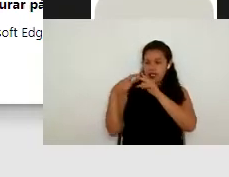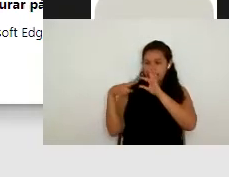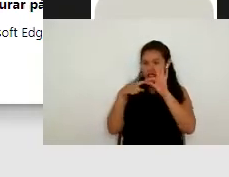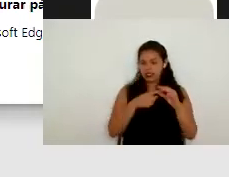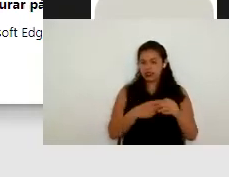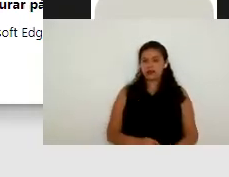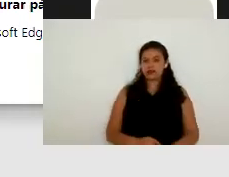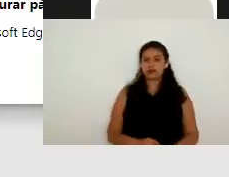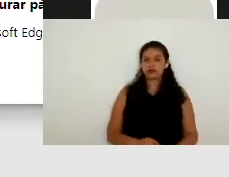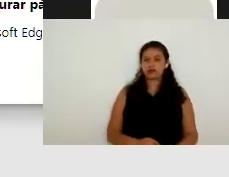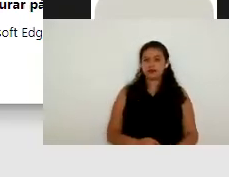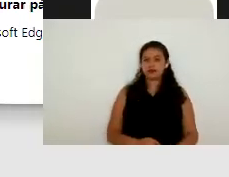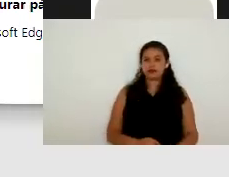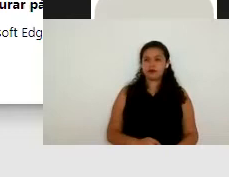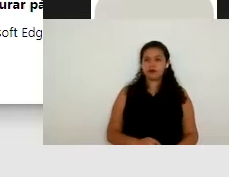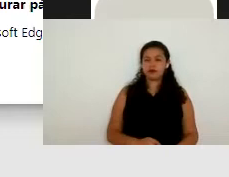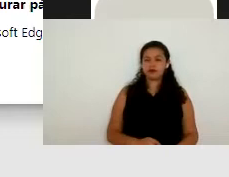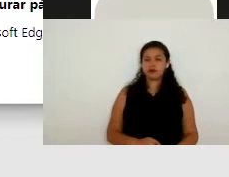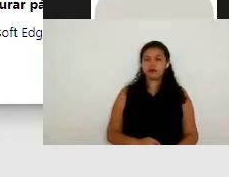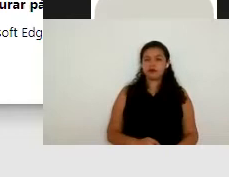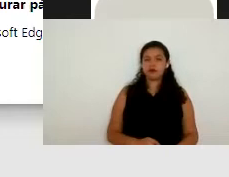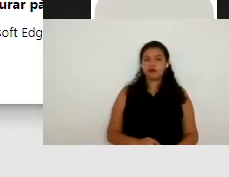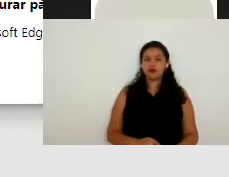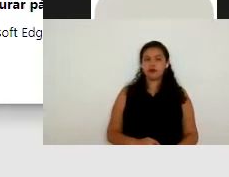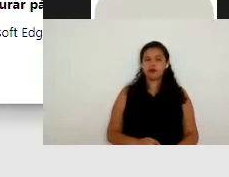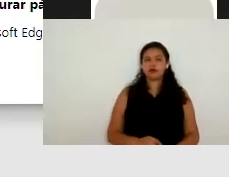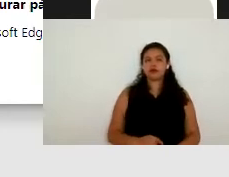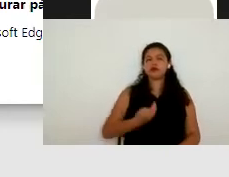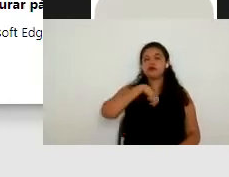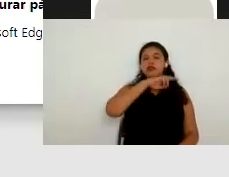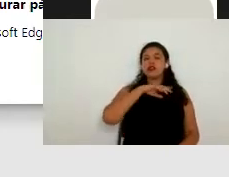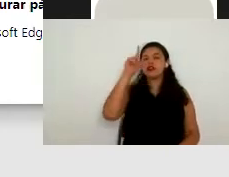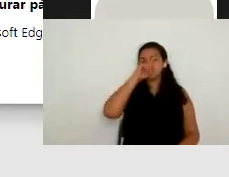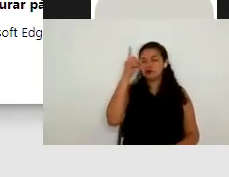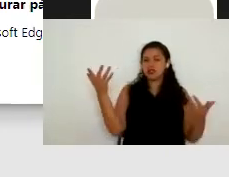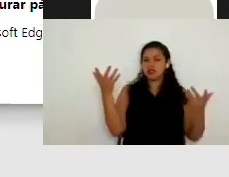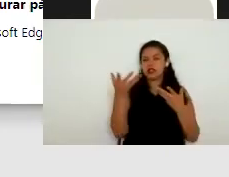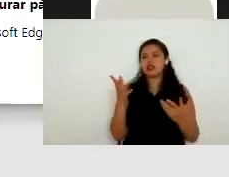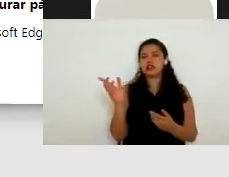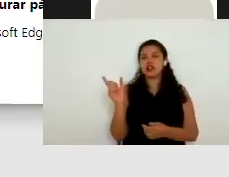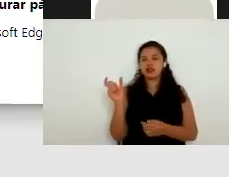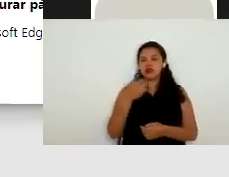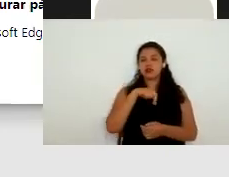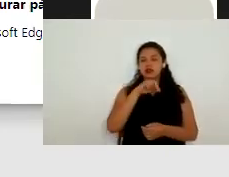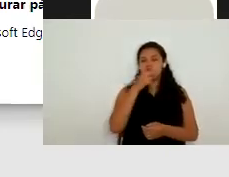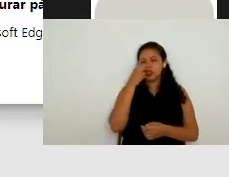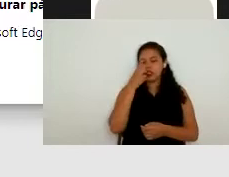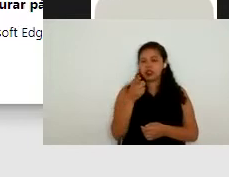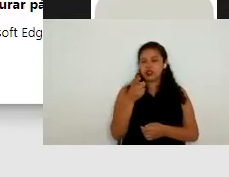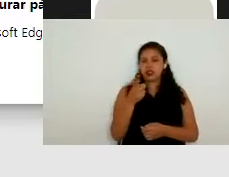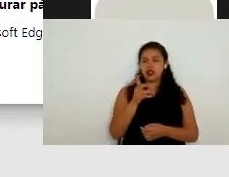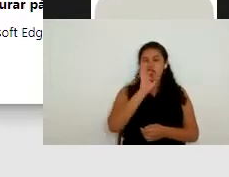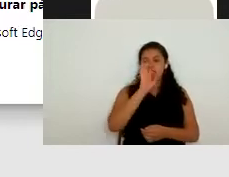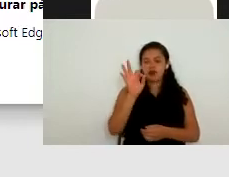y aquí hicimos todo el instructivo en donde les decimos lo que va en la fecha